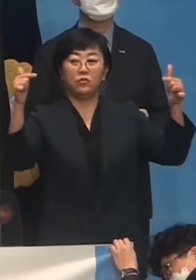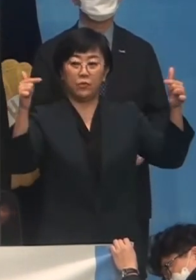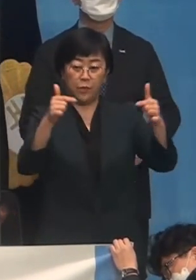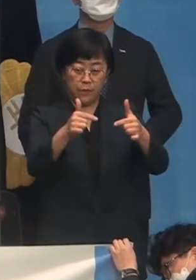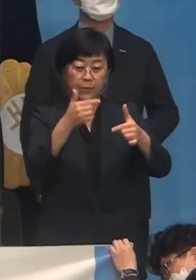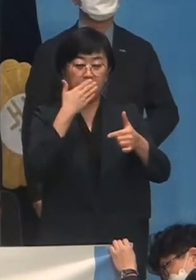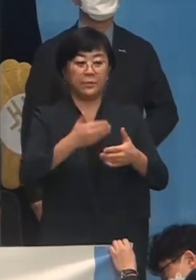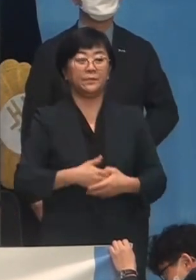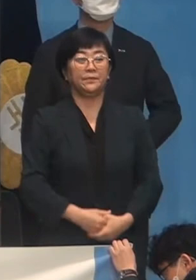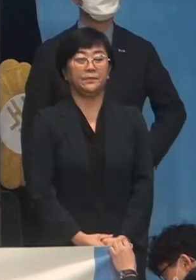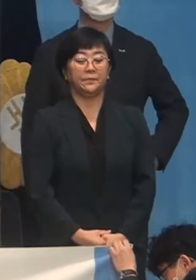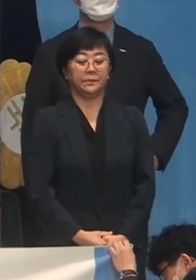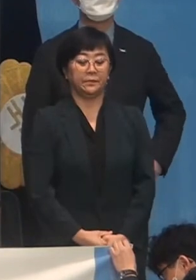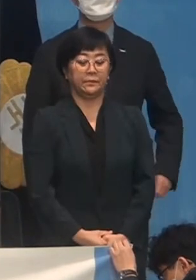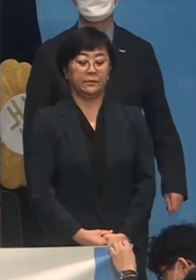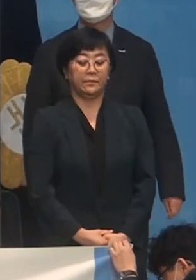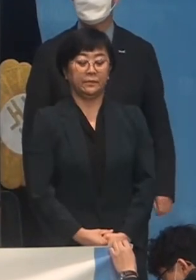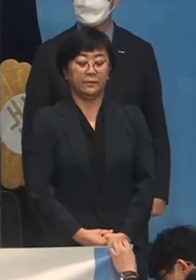것으로 추산했습니다.